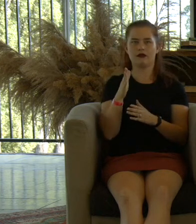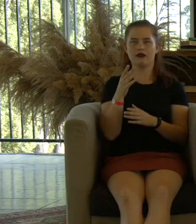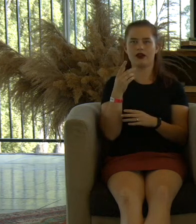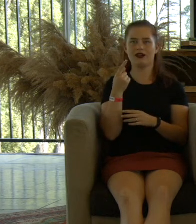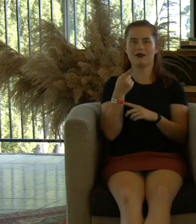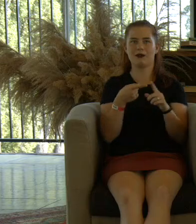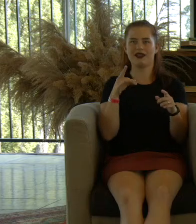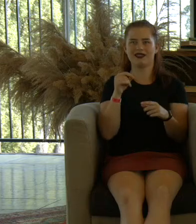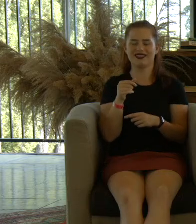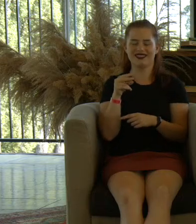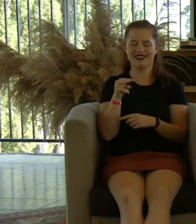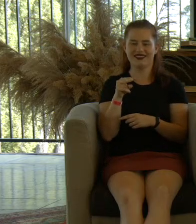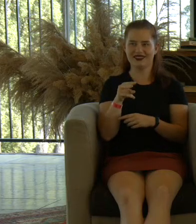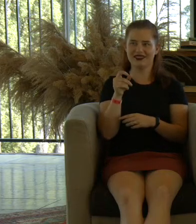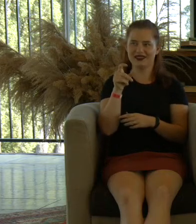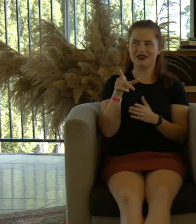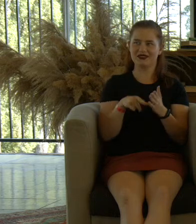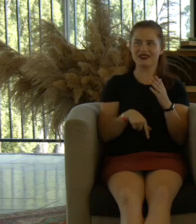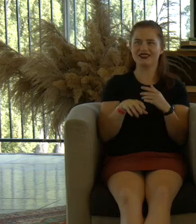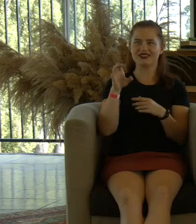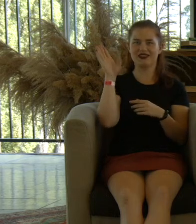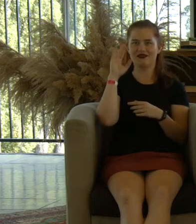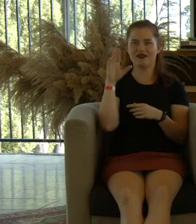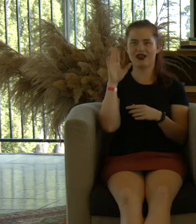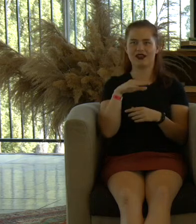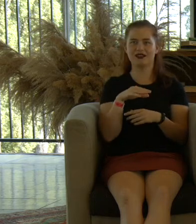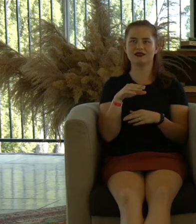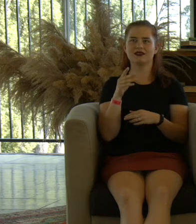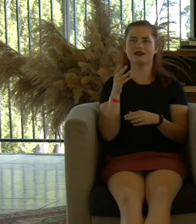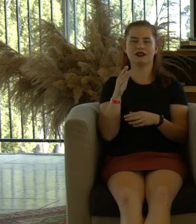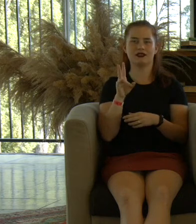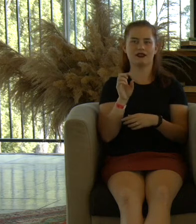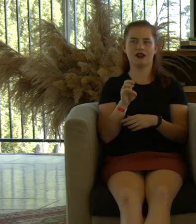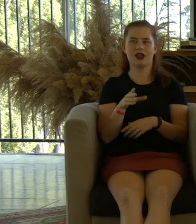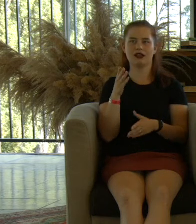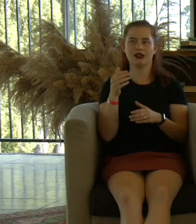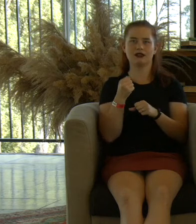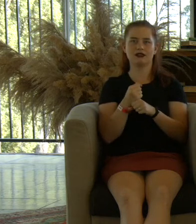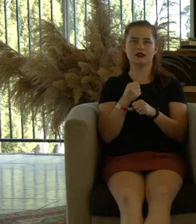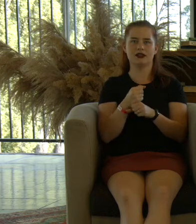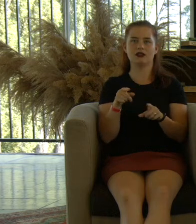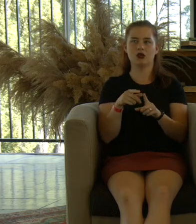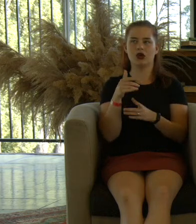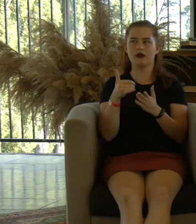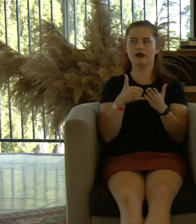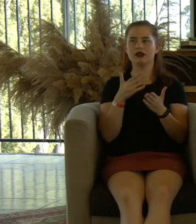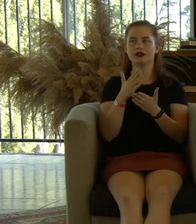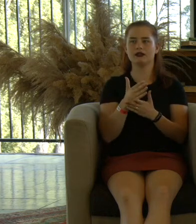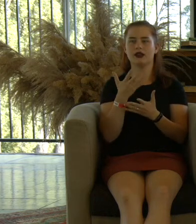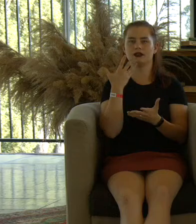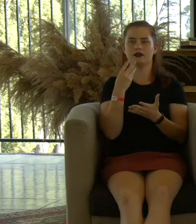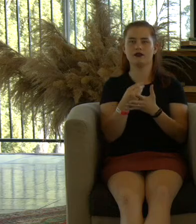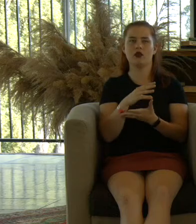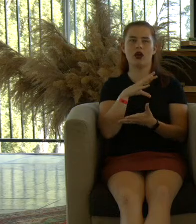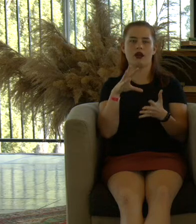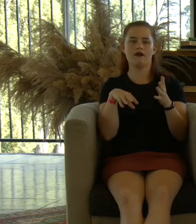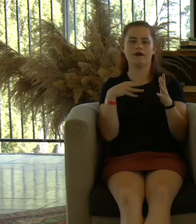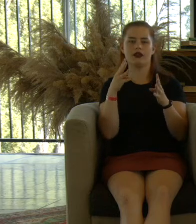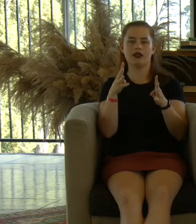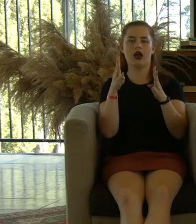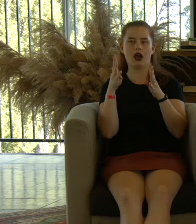1,5-литровые бутылки от Моршинской пластика, то он просто не. А если у вас дедушка делает такое вино, у него есть свой небольшой виноградник, и он его прежнему не